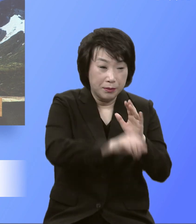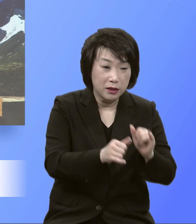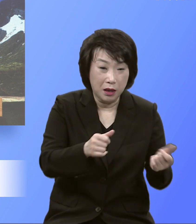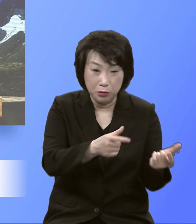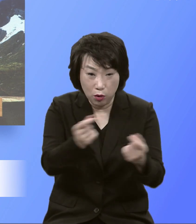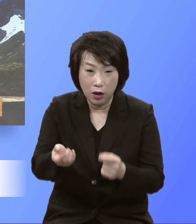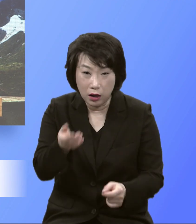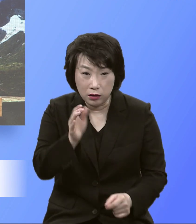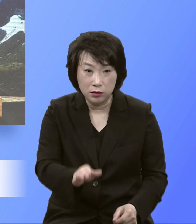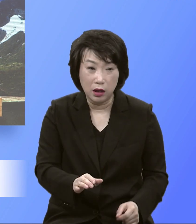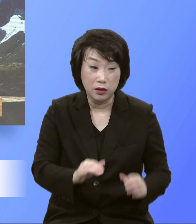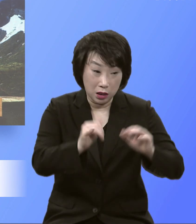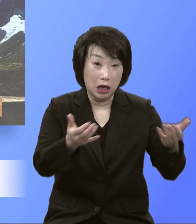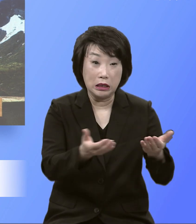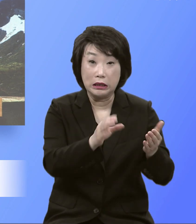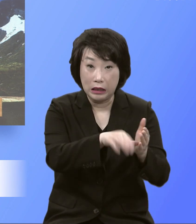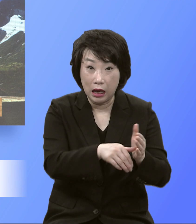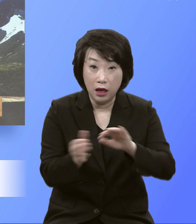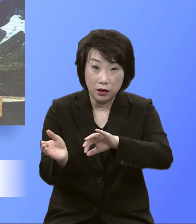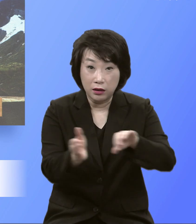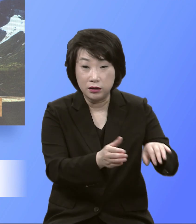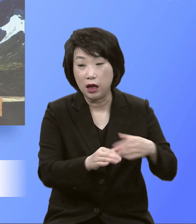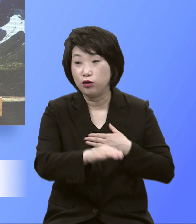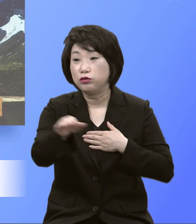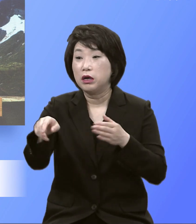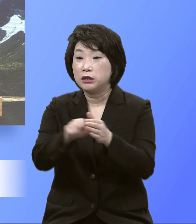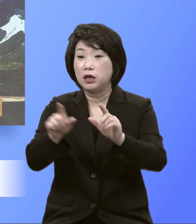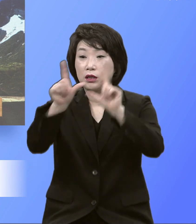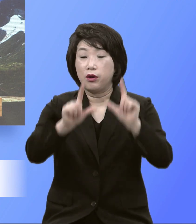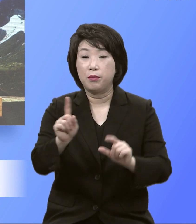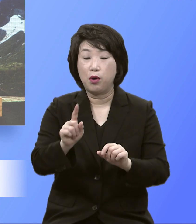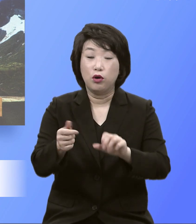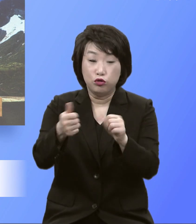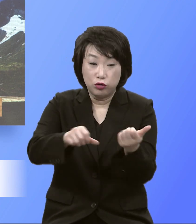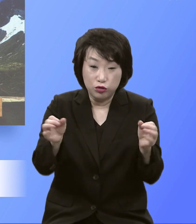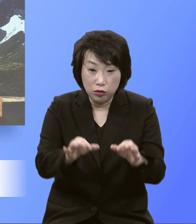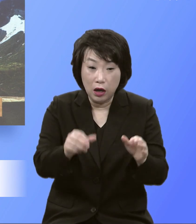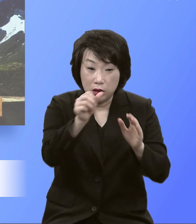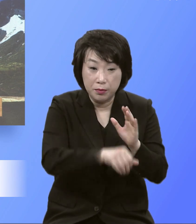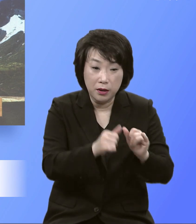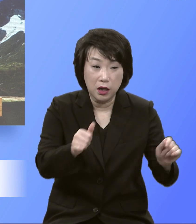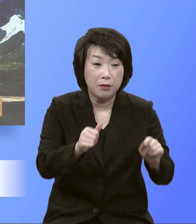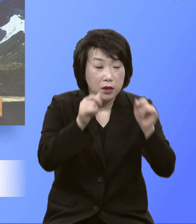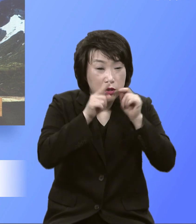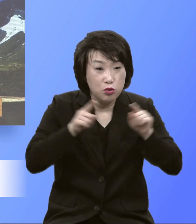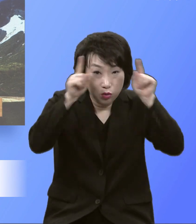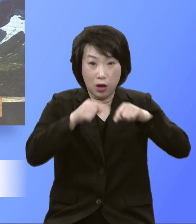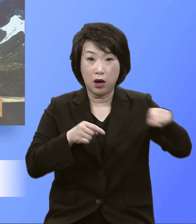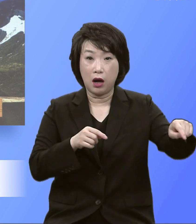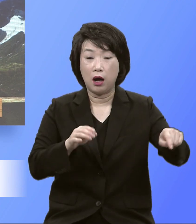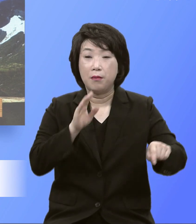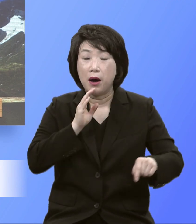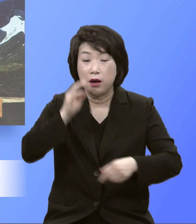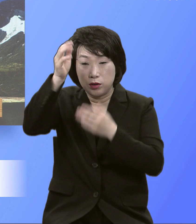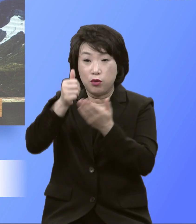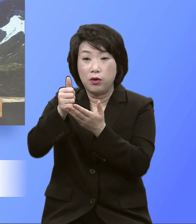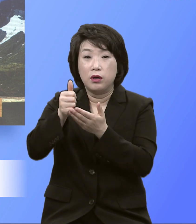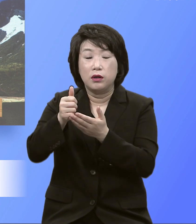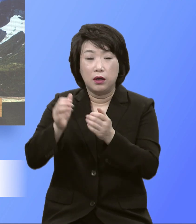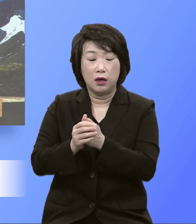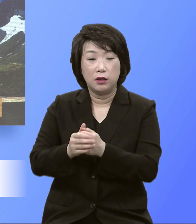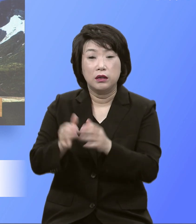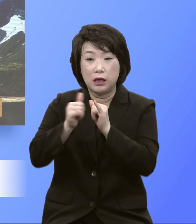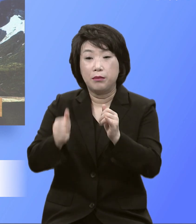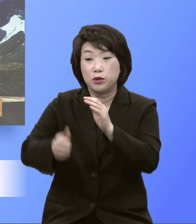똑같아, 세상 것은. 그러나 신앙생활은 죽는 순간에 실패자는 지옥 가는 것이고 성공한 사람은 천국